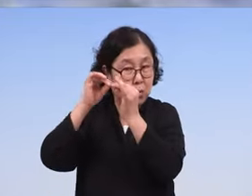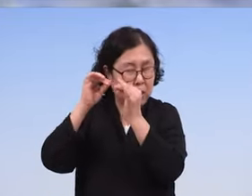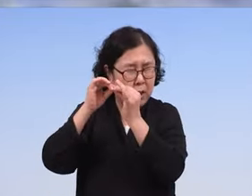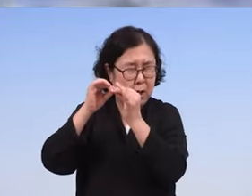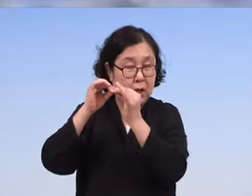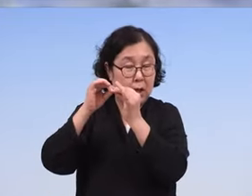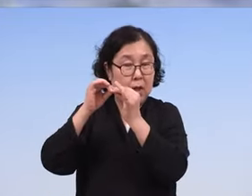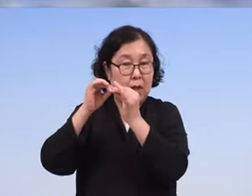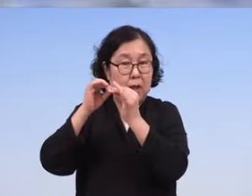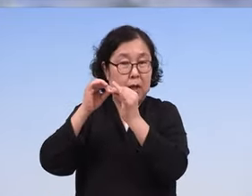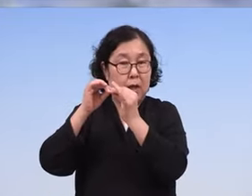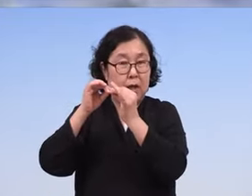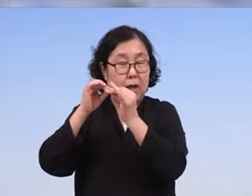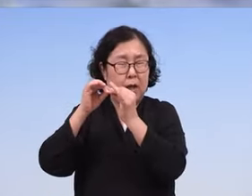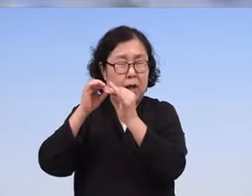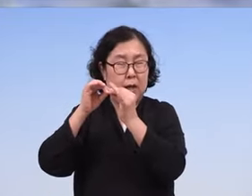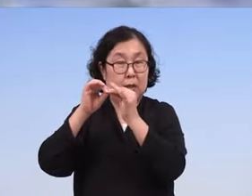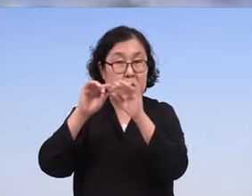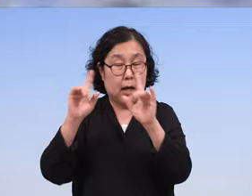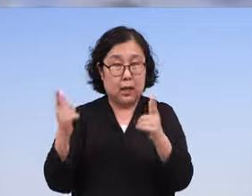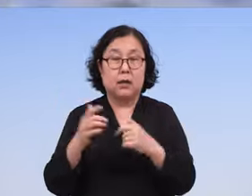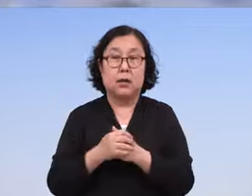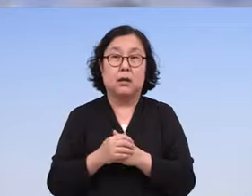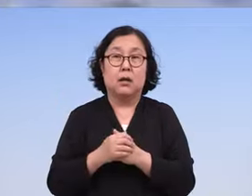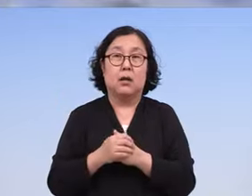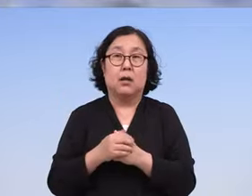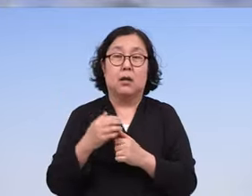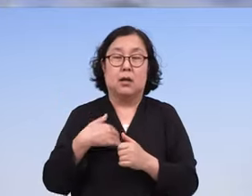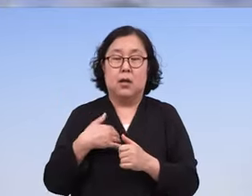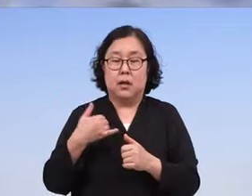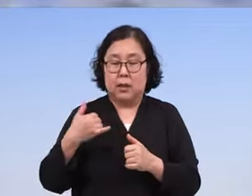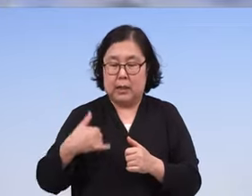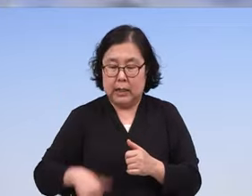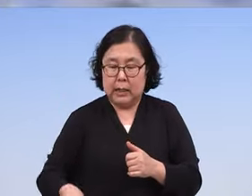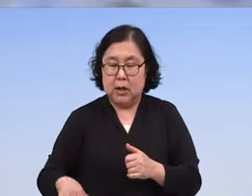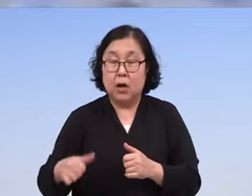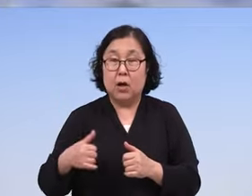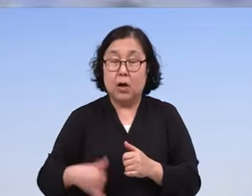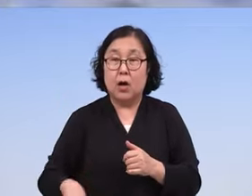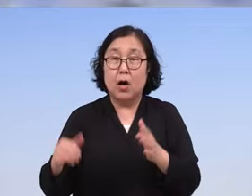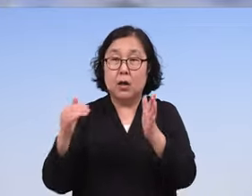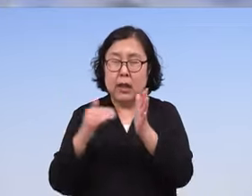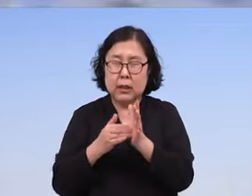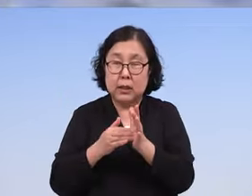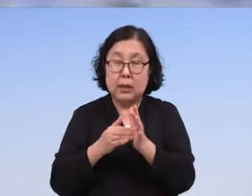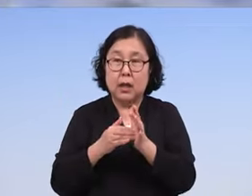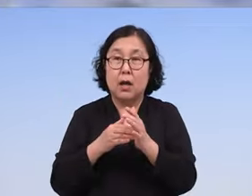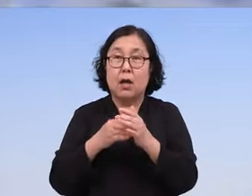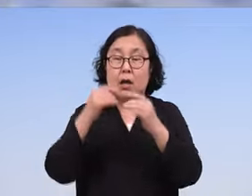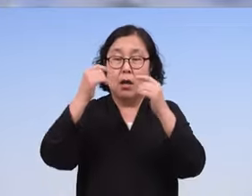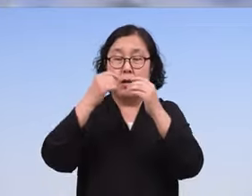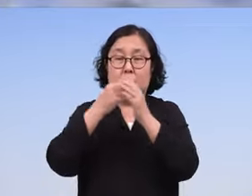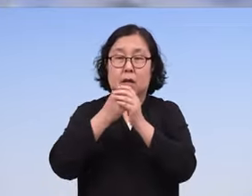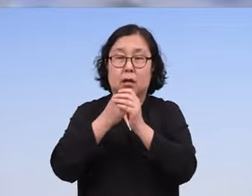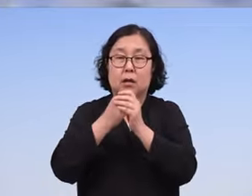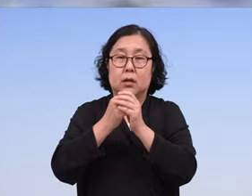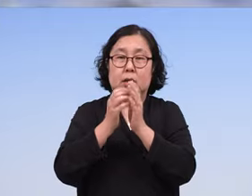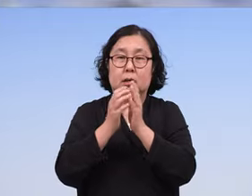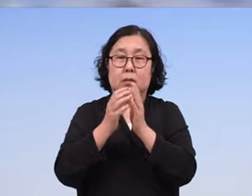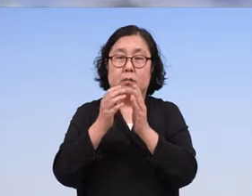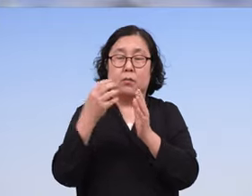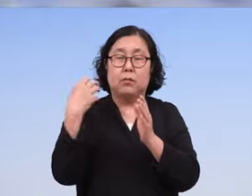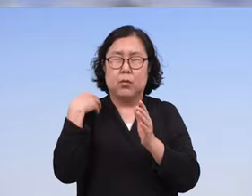동의하겠냐고요. 눈물로 그렇게 우리 자식의 자녀의 자녀까지 은혜 받게 해달라 그러면서 그렇게 시작한